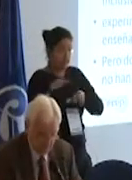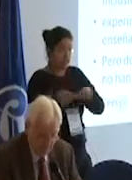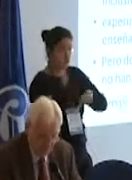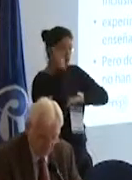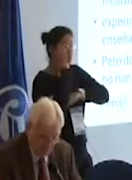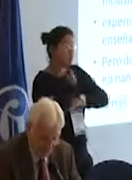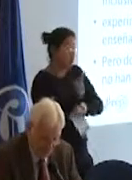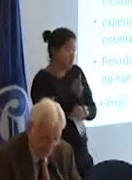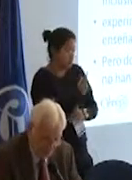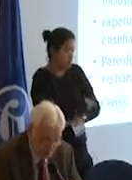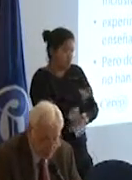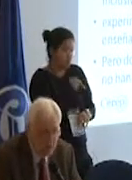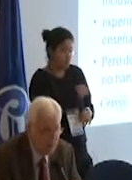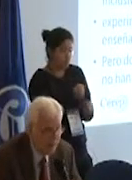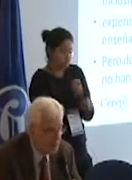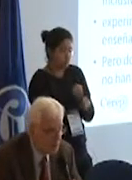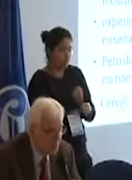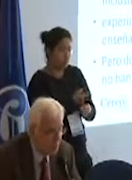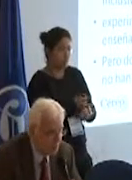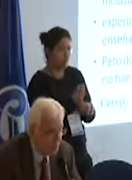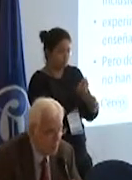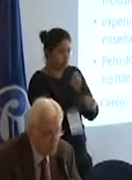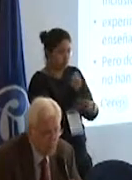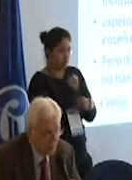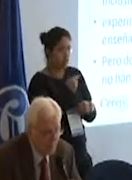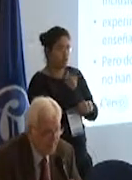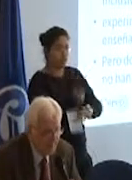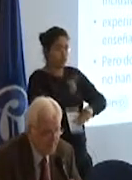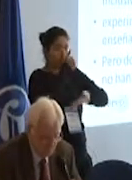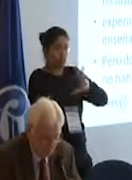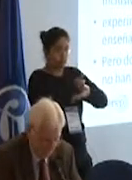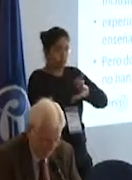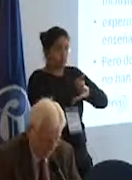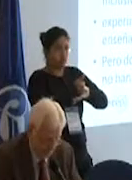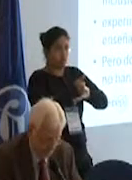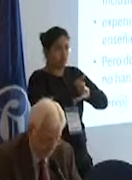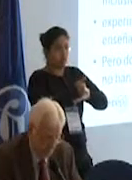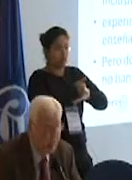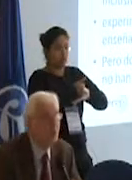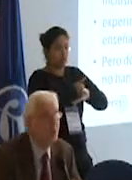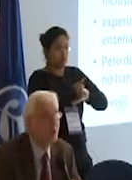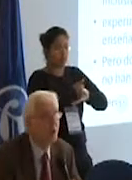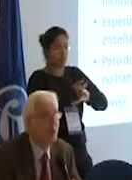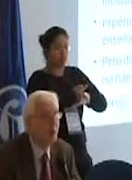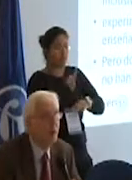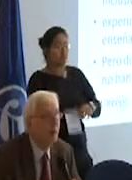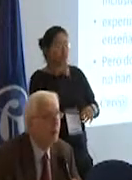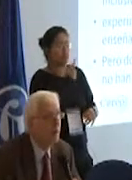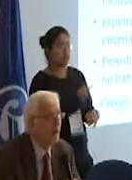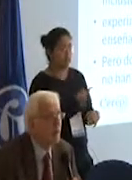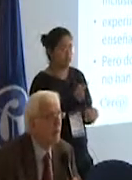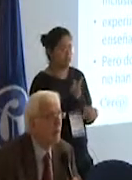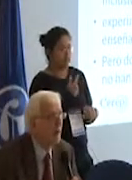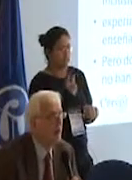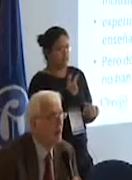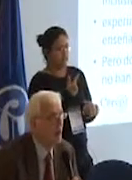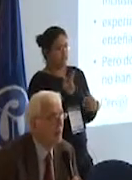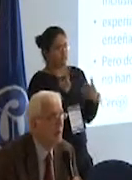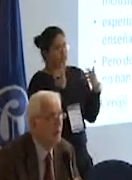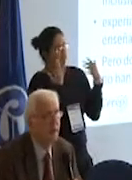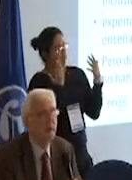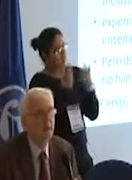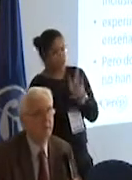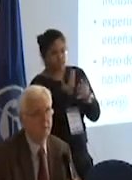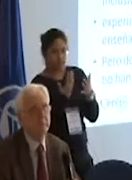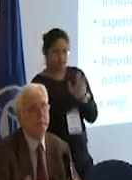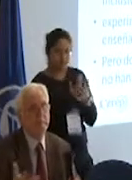que en esta jornada el rector intervino sobre todo y confesó que estaba un poco confundida